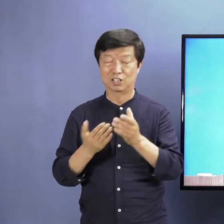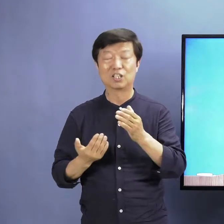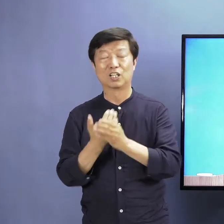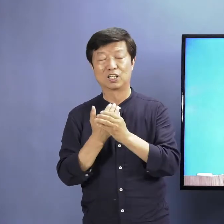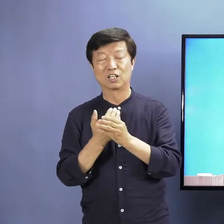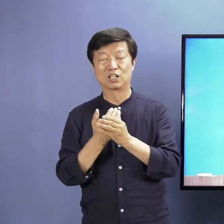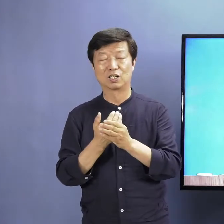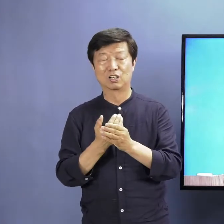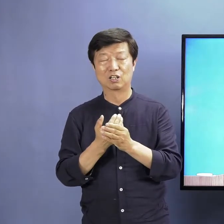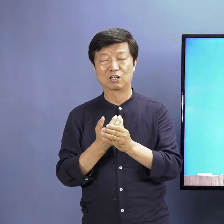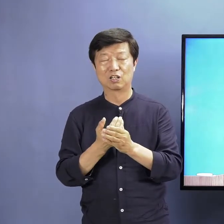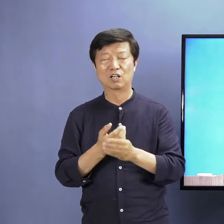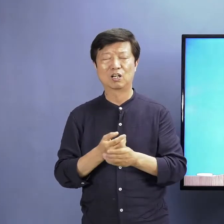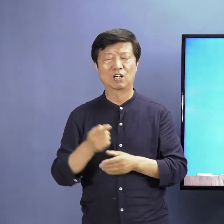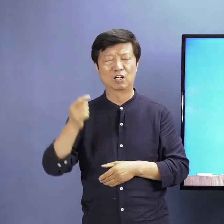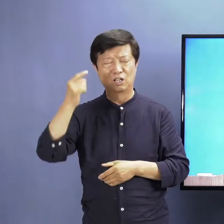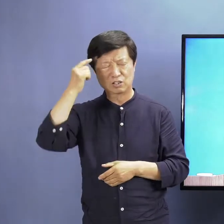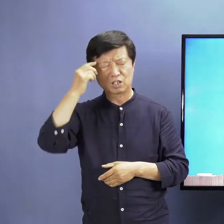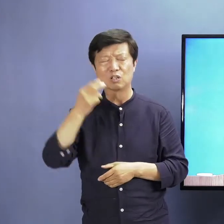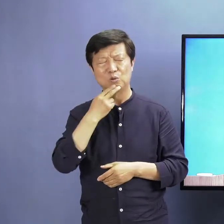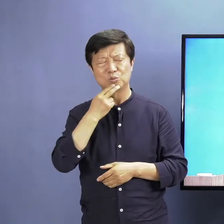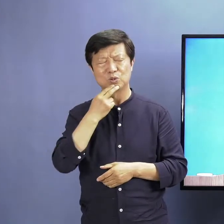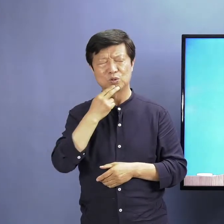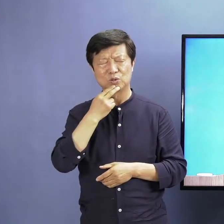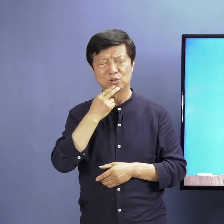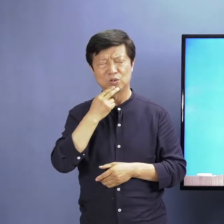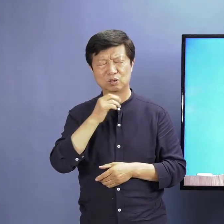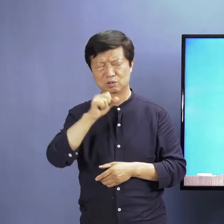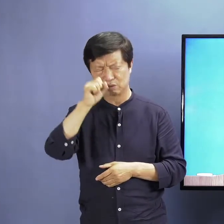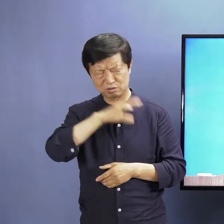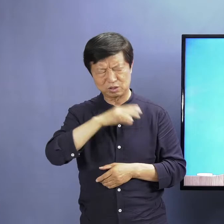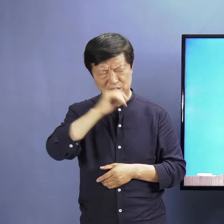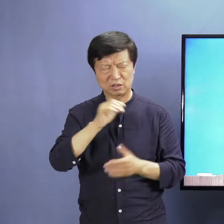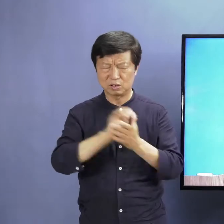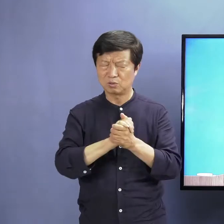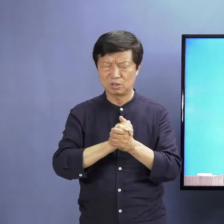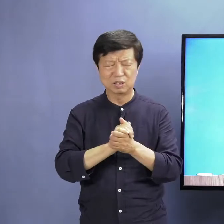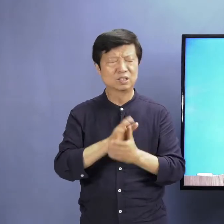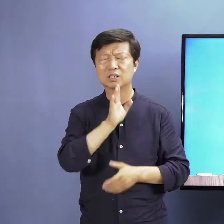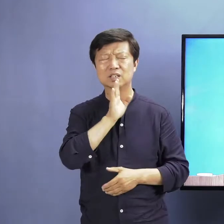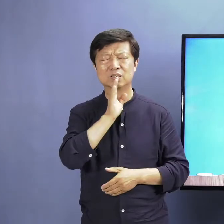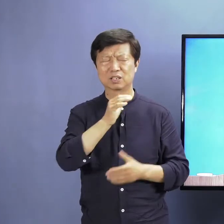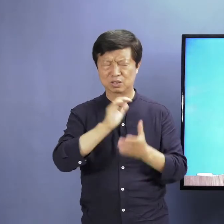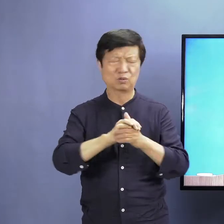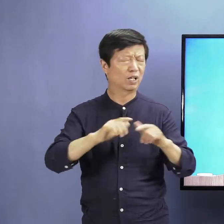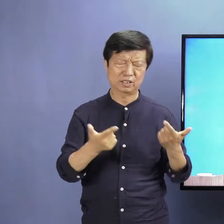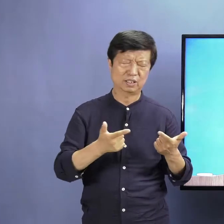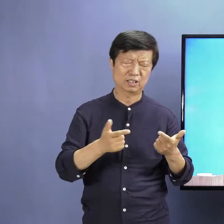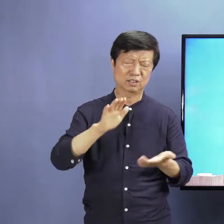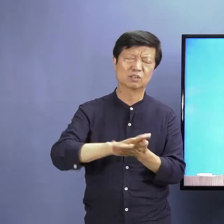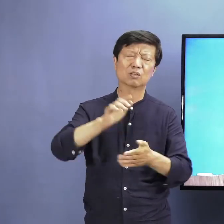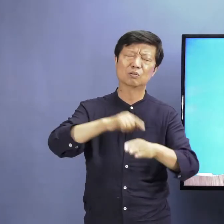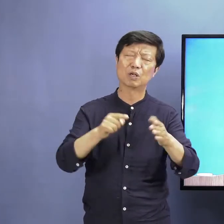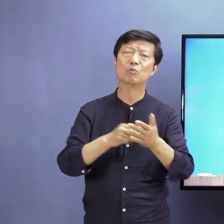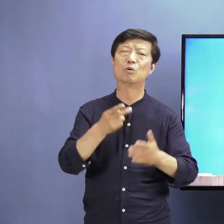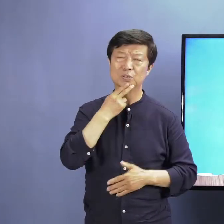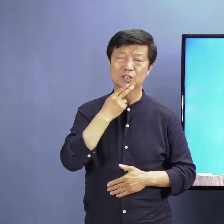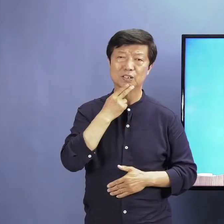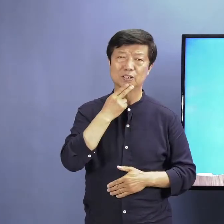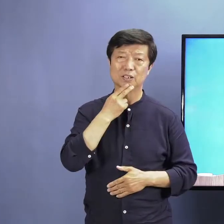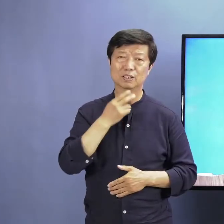그냥 아무 생각이 없어요. 그냥 그게 무슨 기도입니까? 그죠? 그건 열정이 없는 거죠.